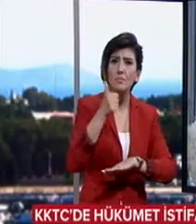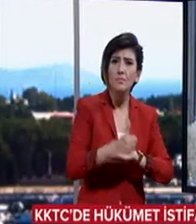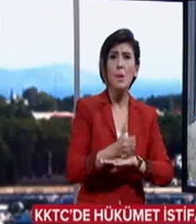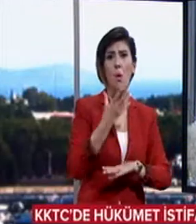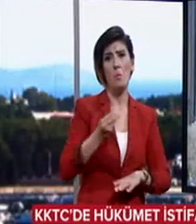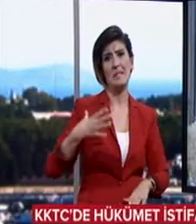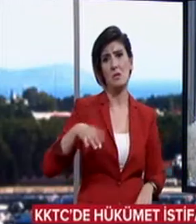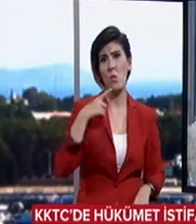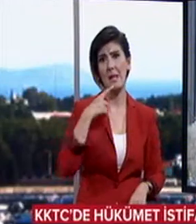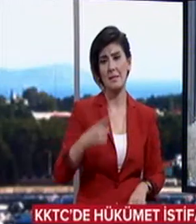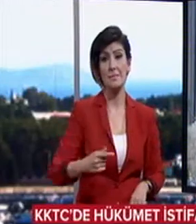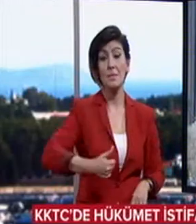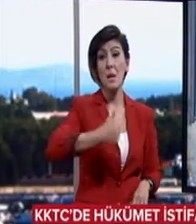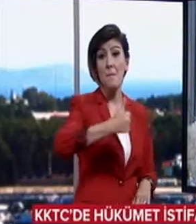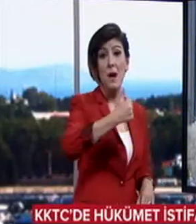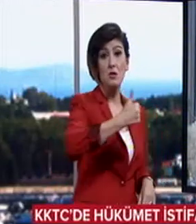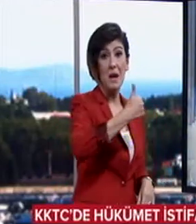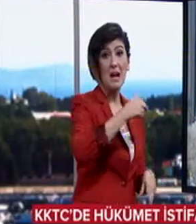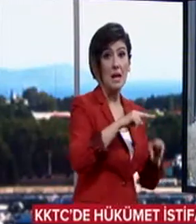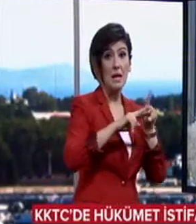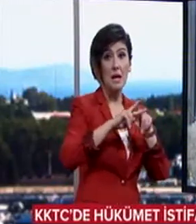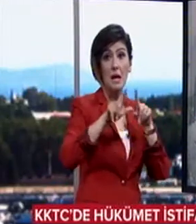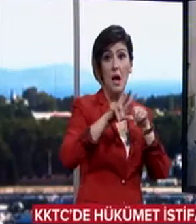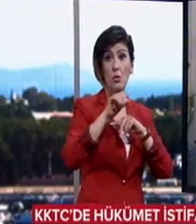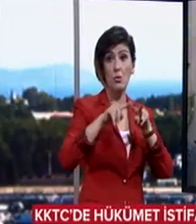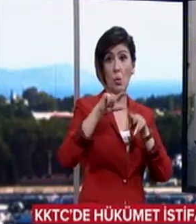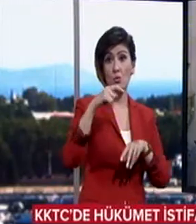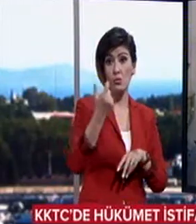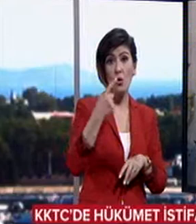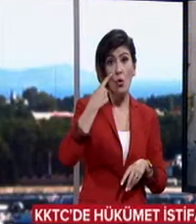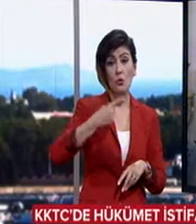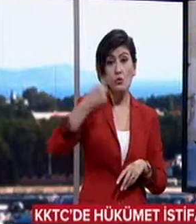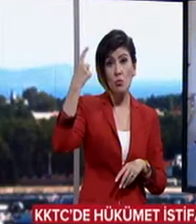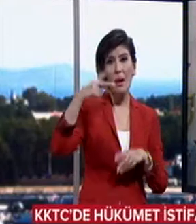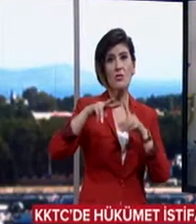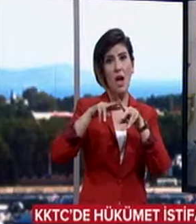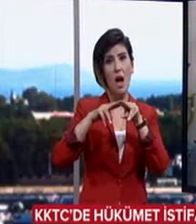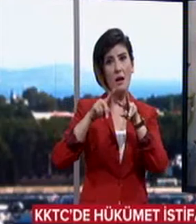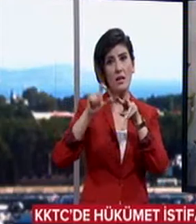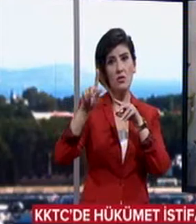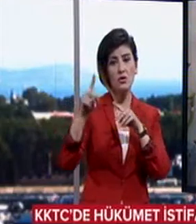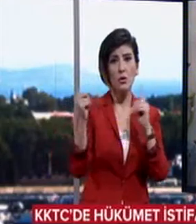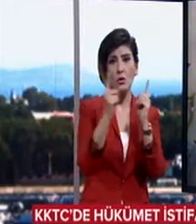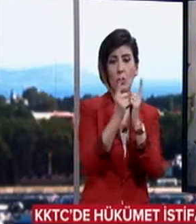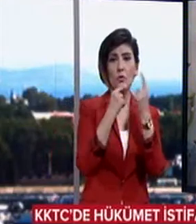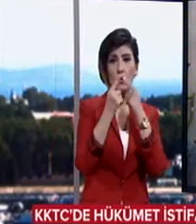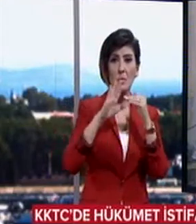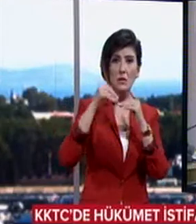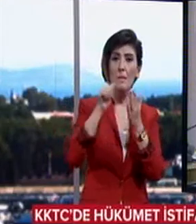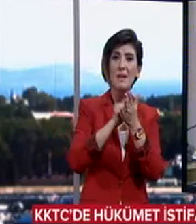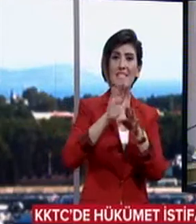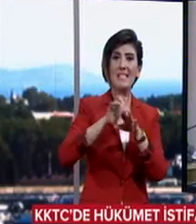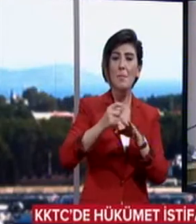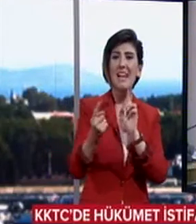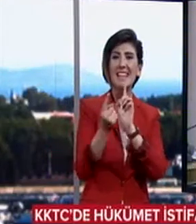başına gelmesini istediğini belirtti. Başbakan Ömer Kalyoncu da Cumhurbaşkanı Akıncı ile görüşmesi sonrasında basına